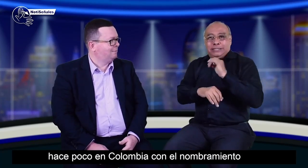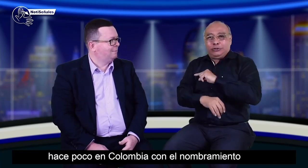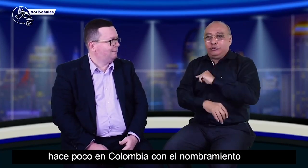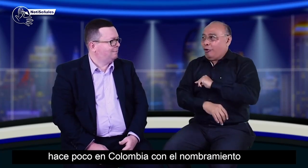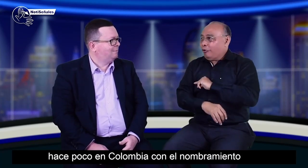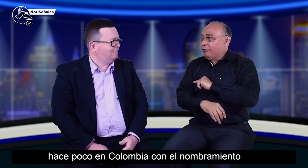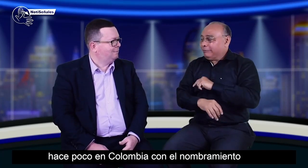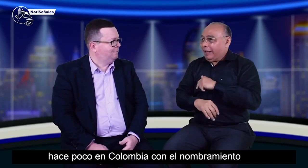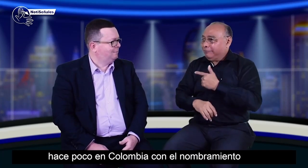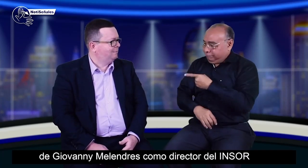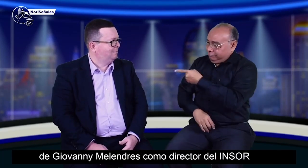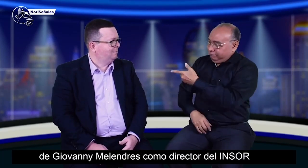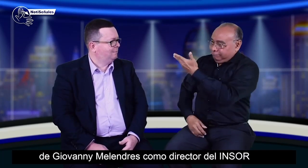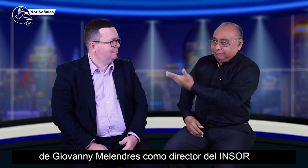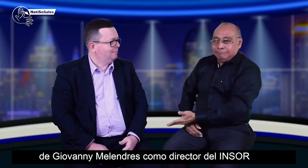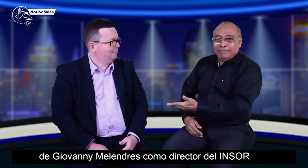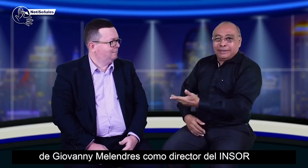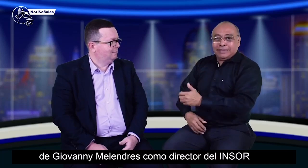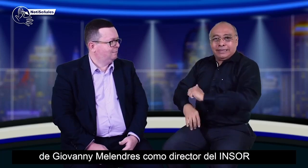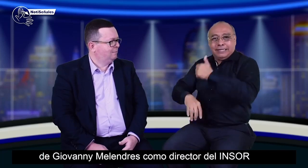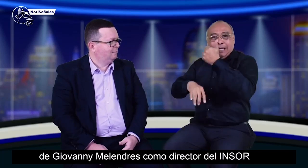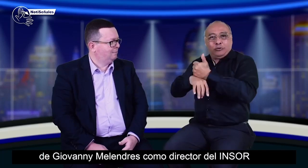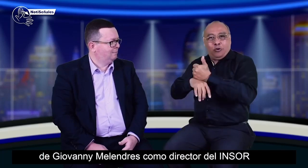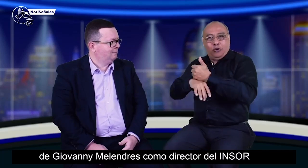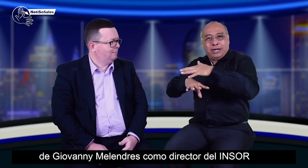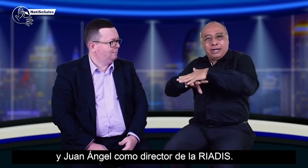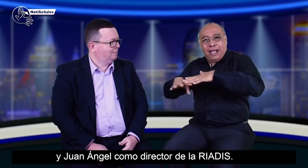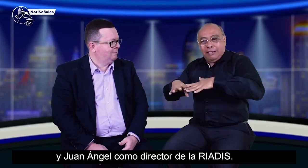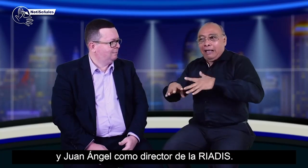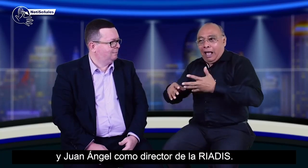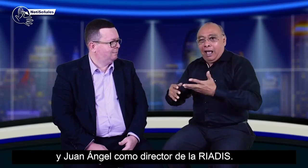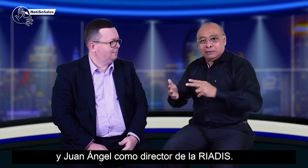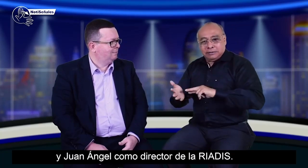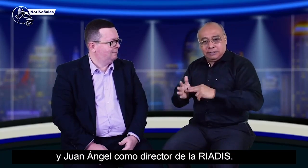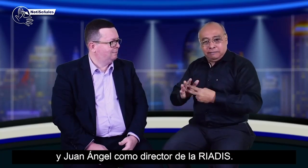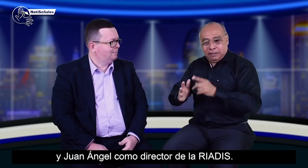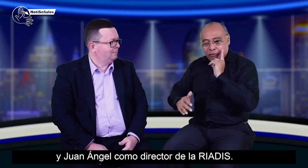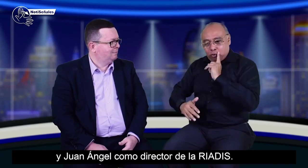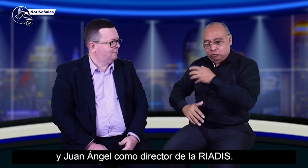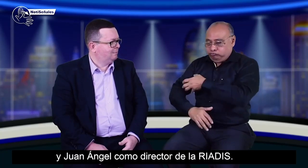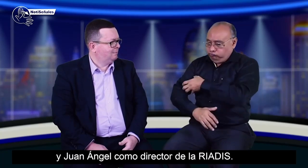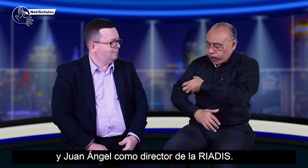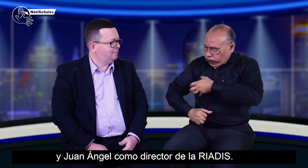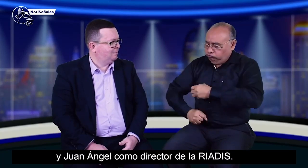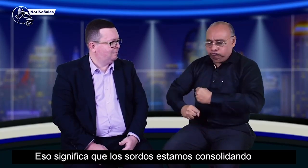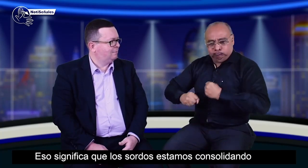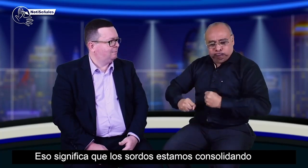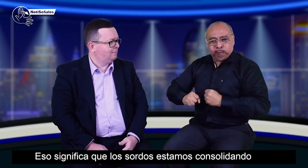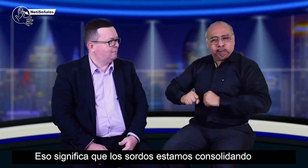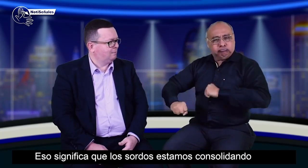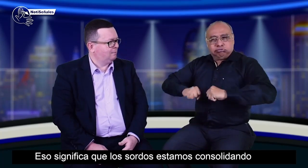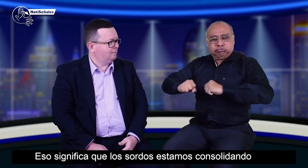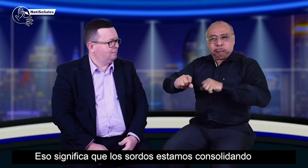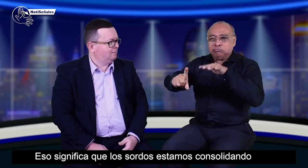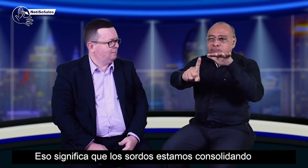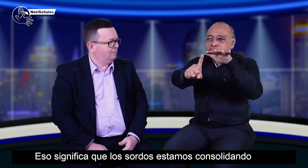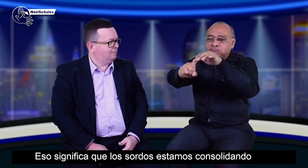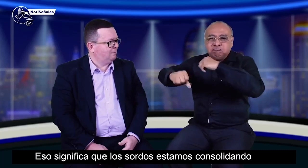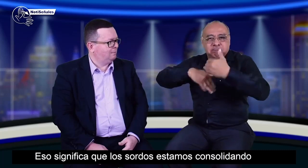Colombia con el nombramiento de Joani Meléndez como director del INSOR y Juan Ángel como director de la RIADIS. Eso significa que los sordos estamos